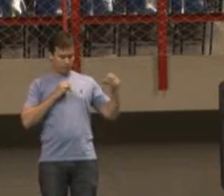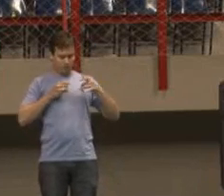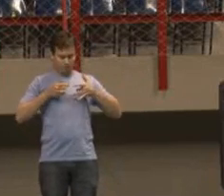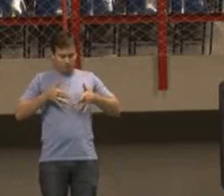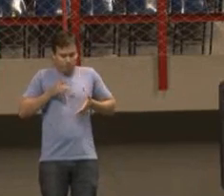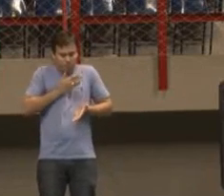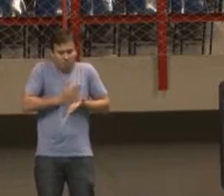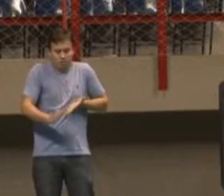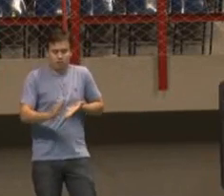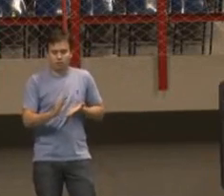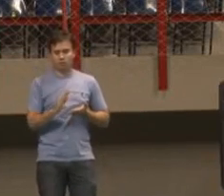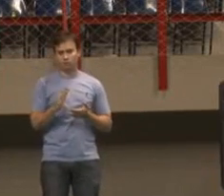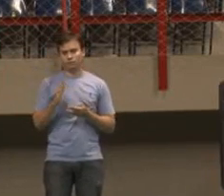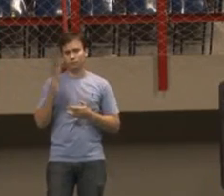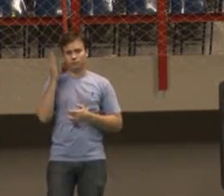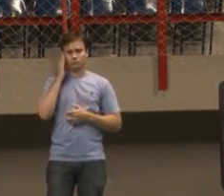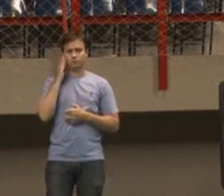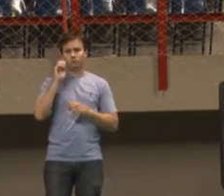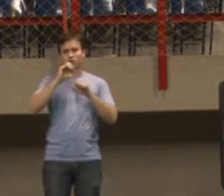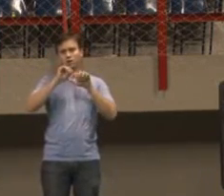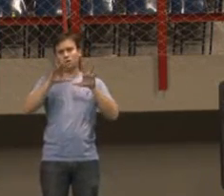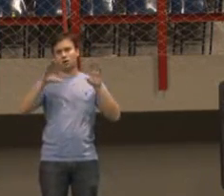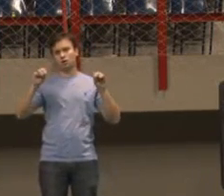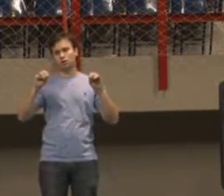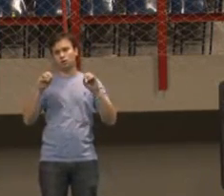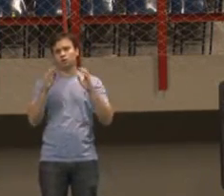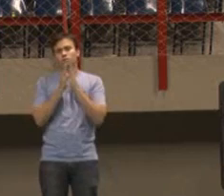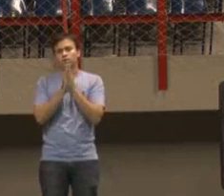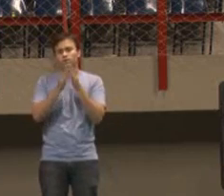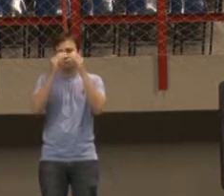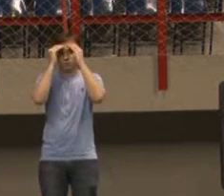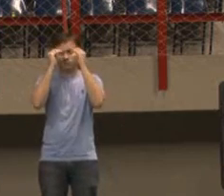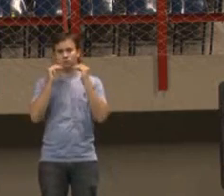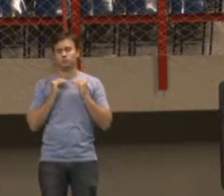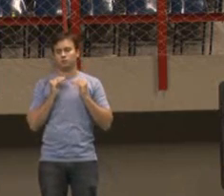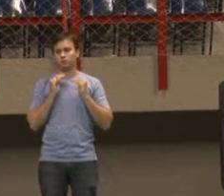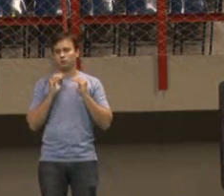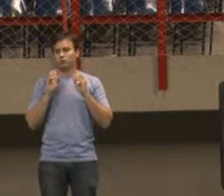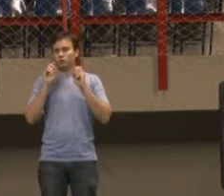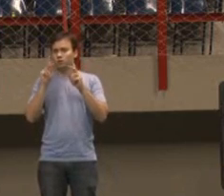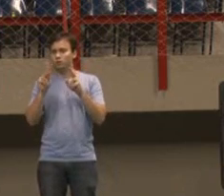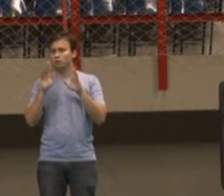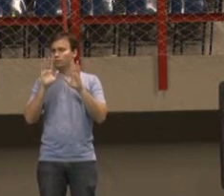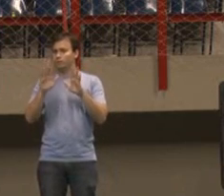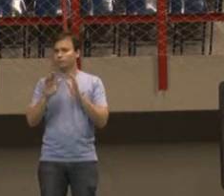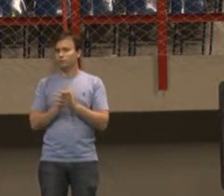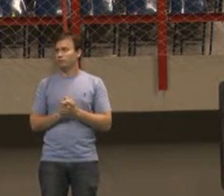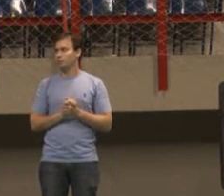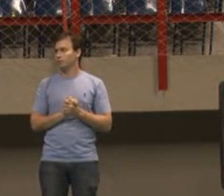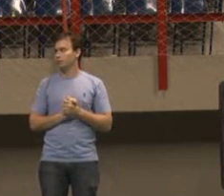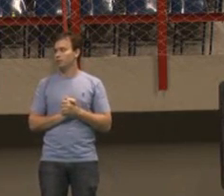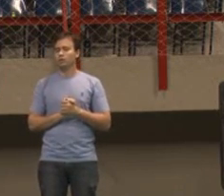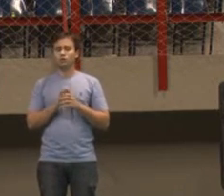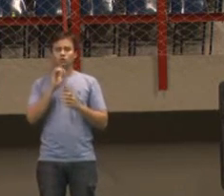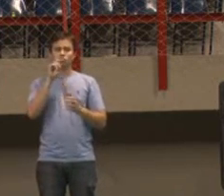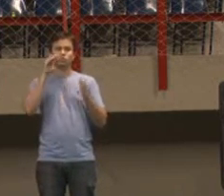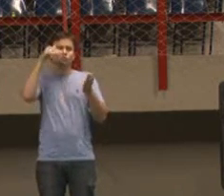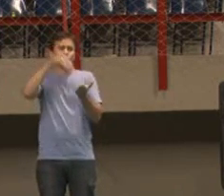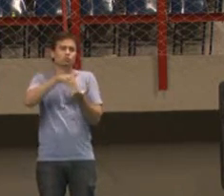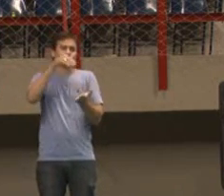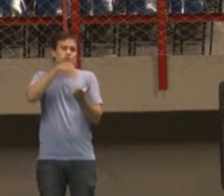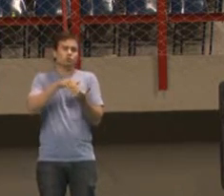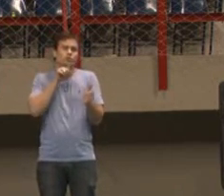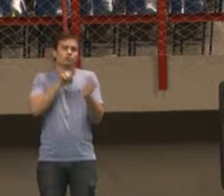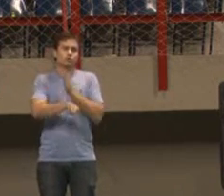futuro embrião. Tá claro? Mais respeito a isso. Tranquilo? Só mais uma questão e vamos embora, pode ser? Só mais